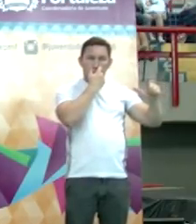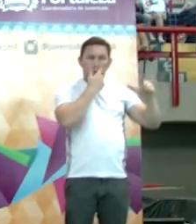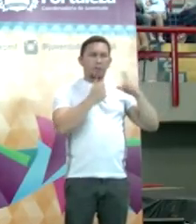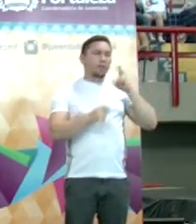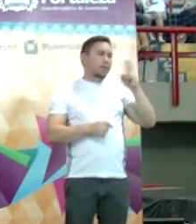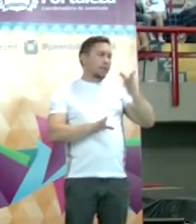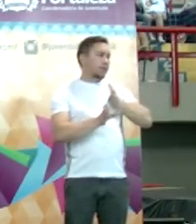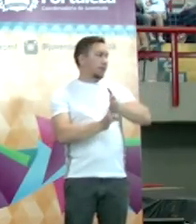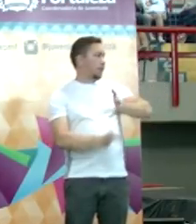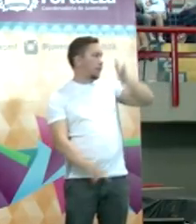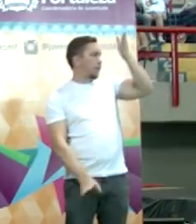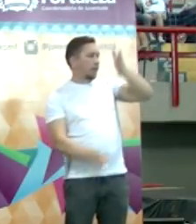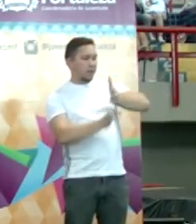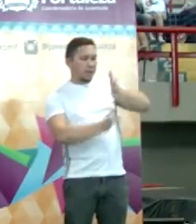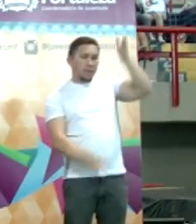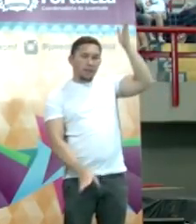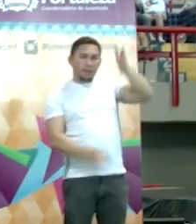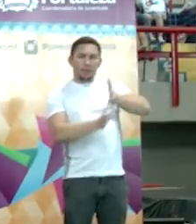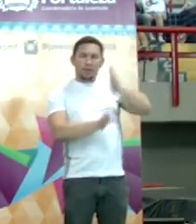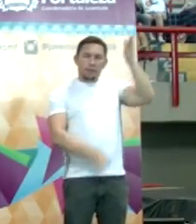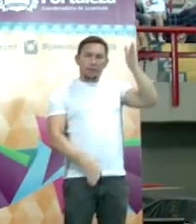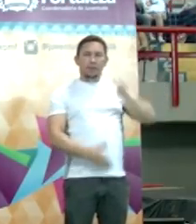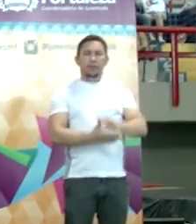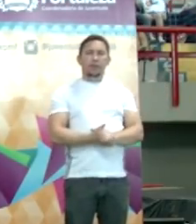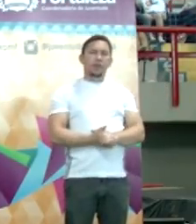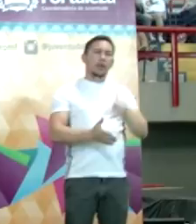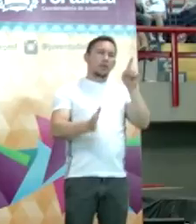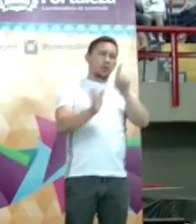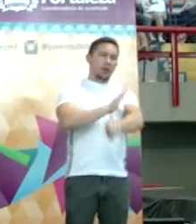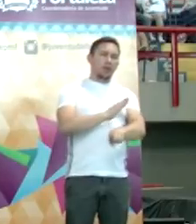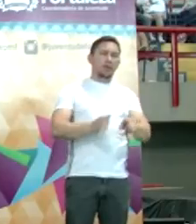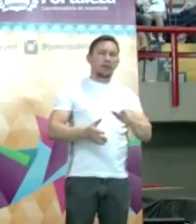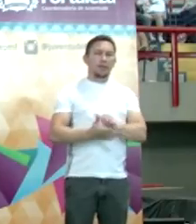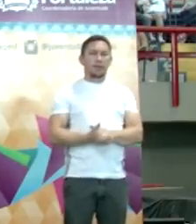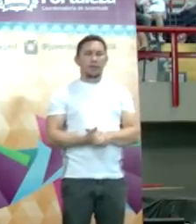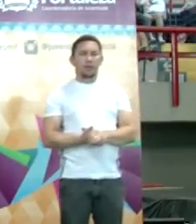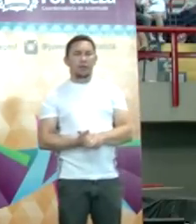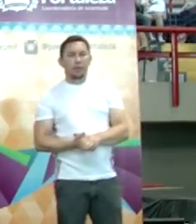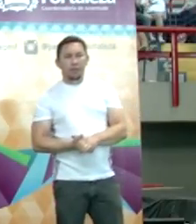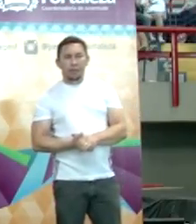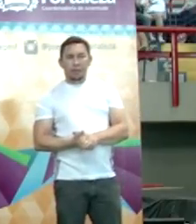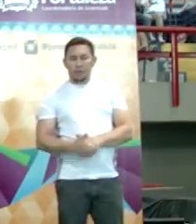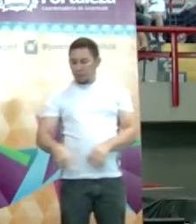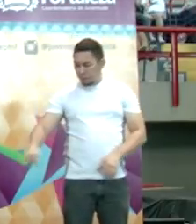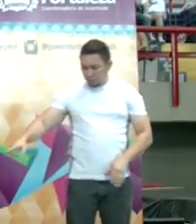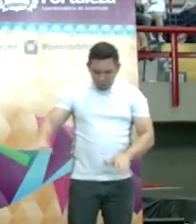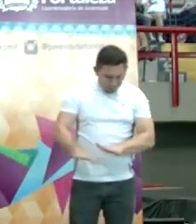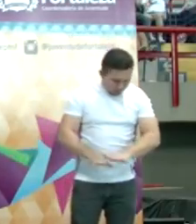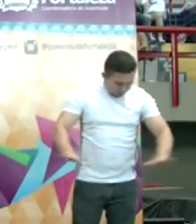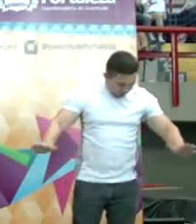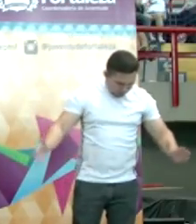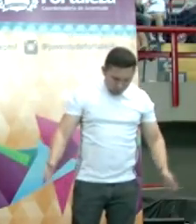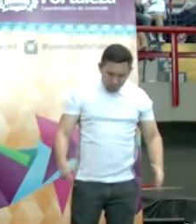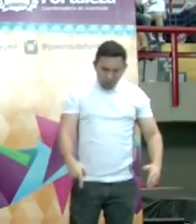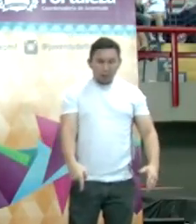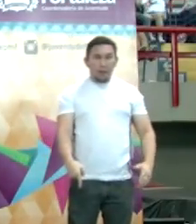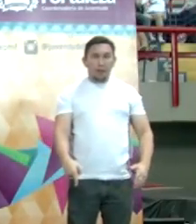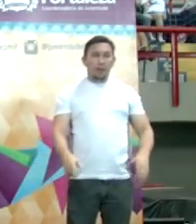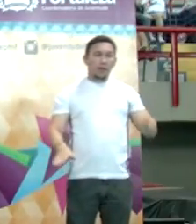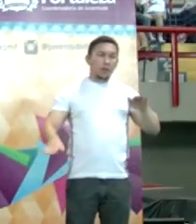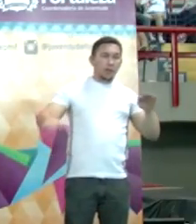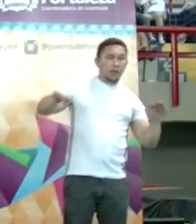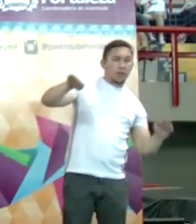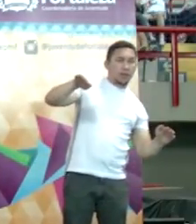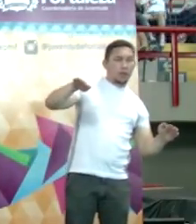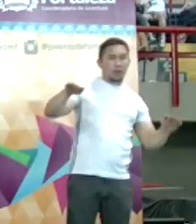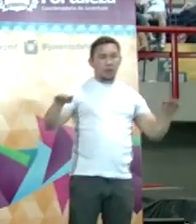sempre perpendicular à superfície. Então deixa eu fazer uma pergunta. Essa superfície que eu estou, ela é